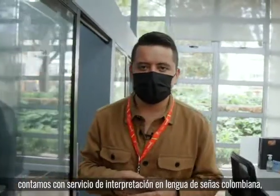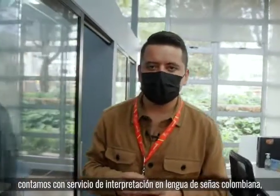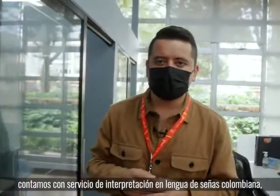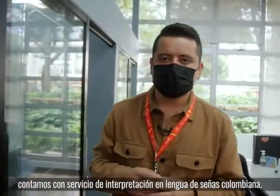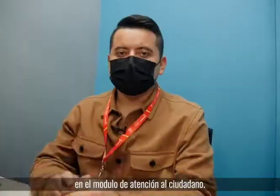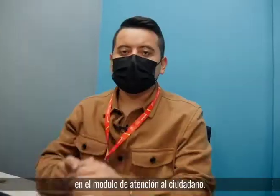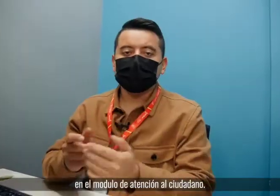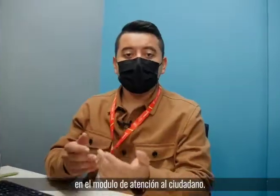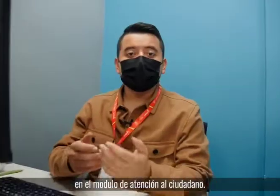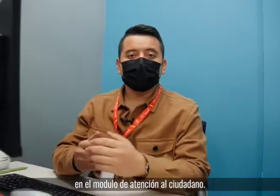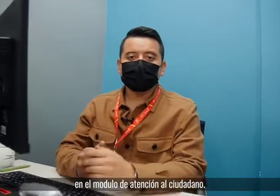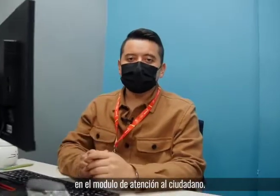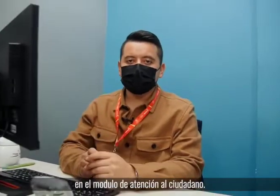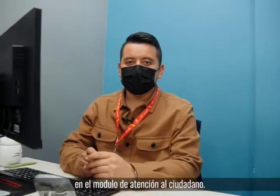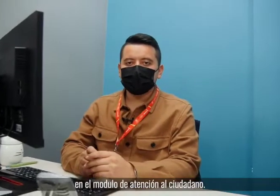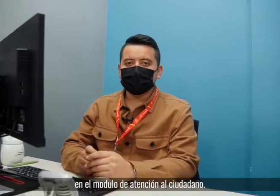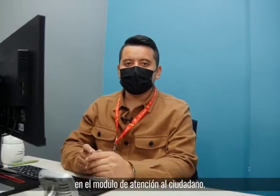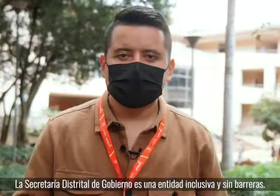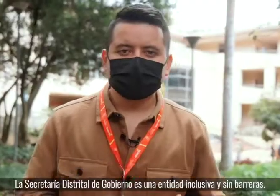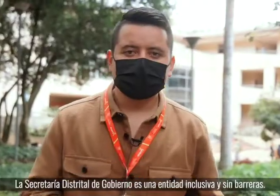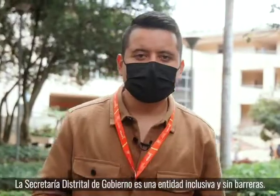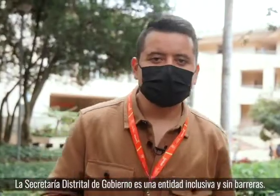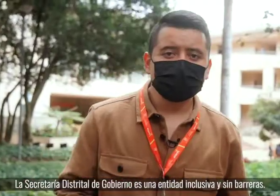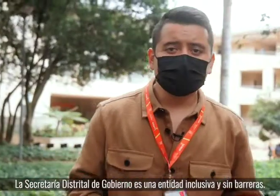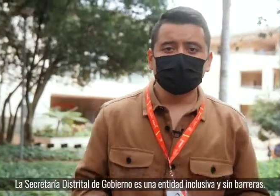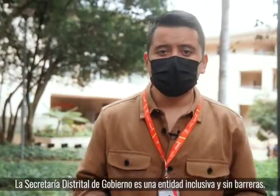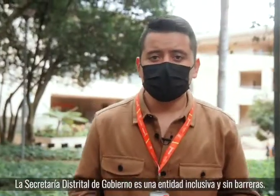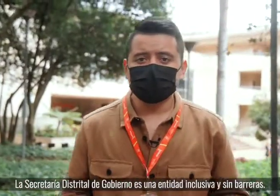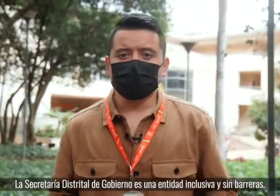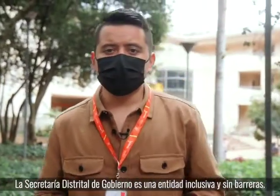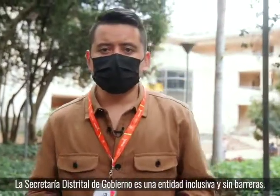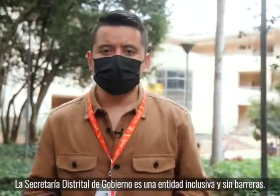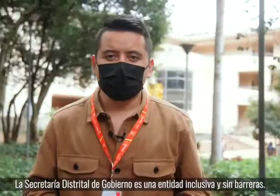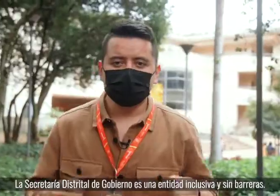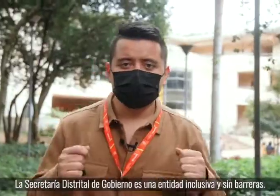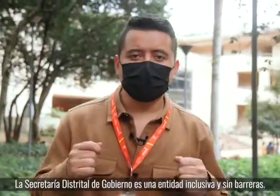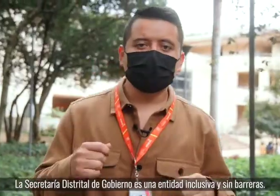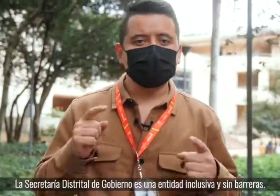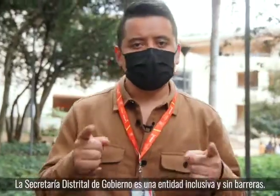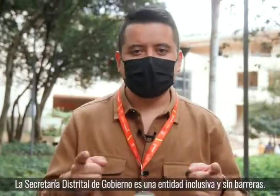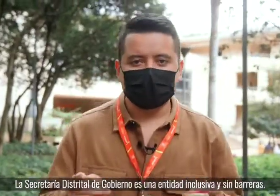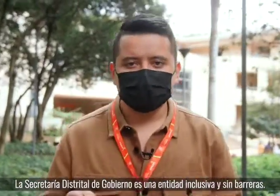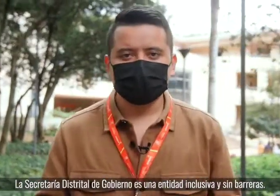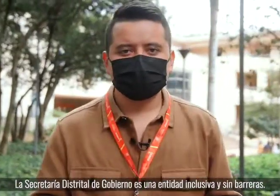colombiana. En el módulo de atención al ciudadano, la Secretaría Distrital de Gobierno es una entidad inclusiva y sin barreras.